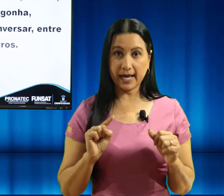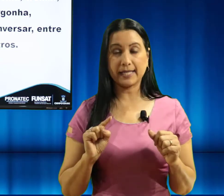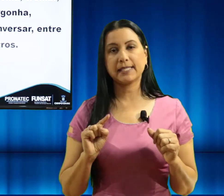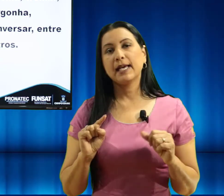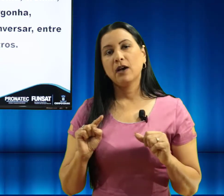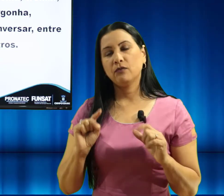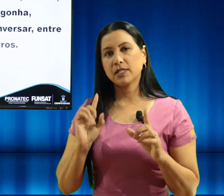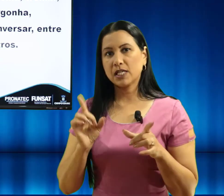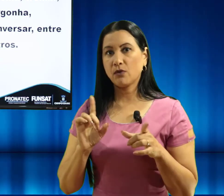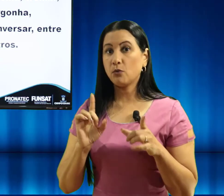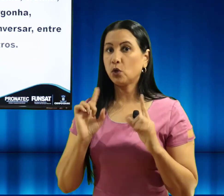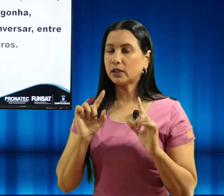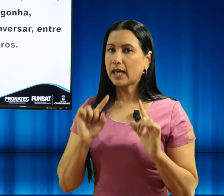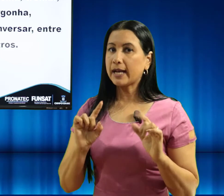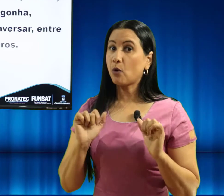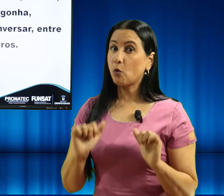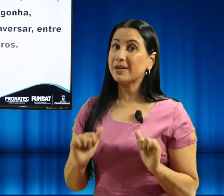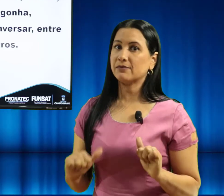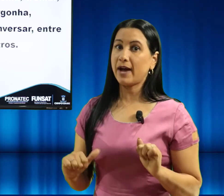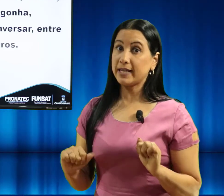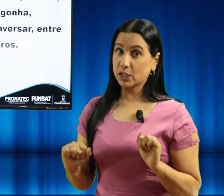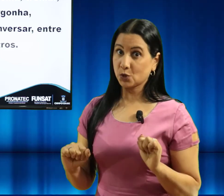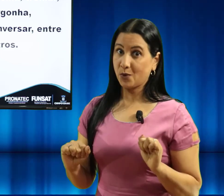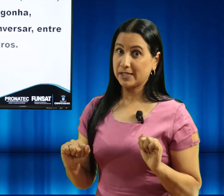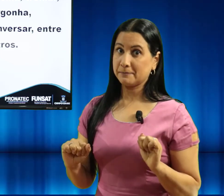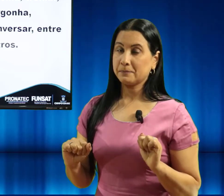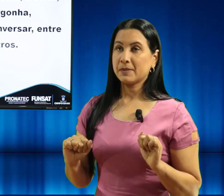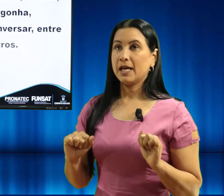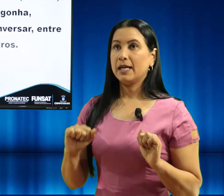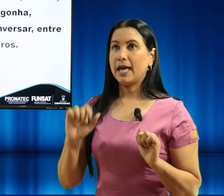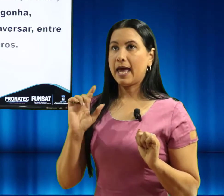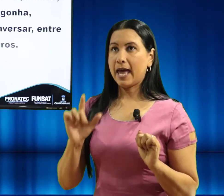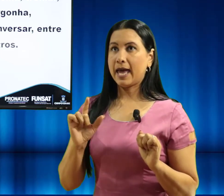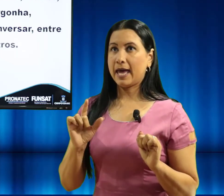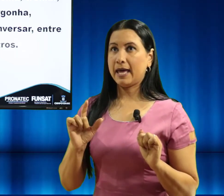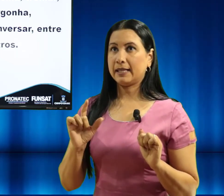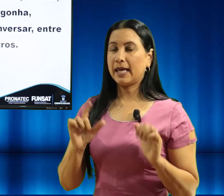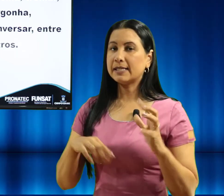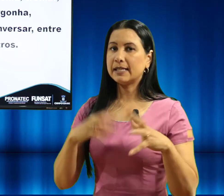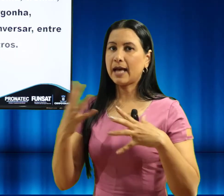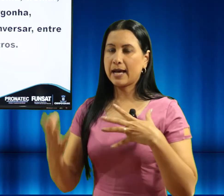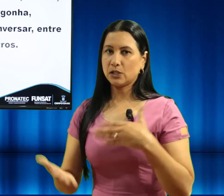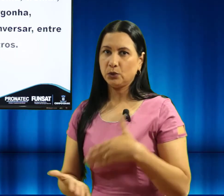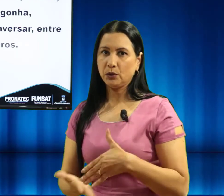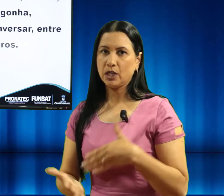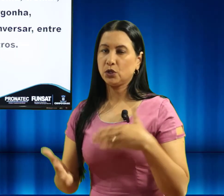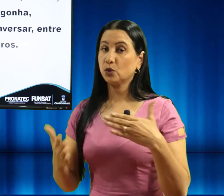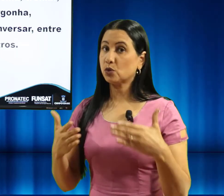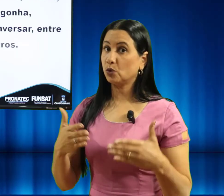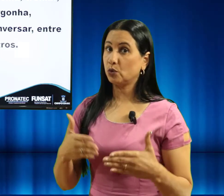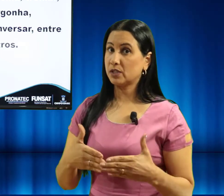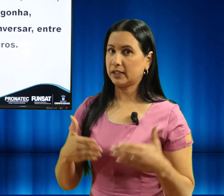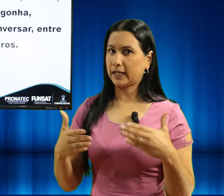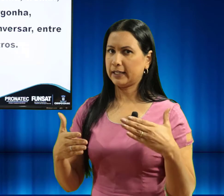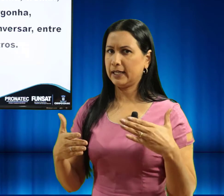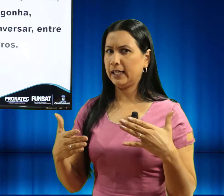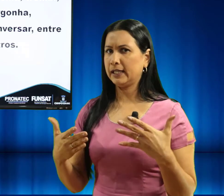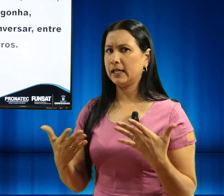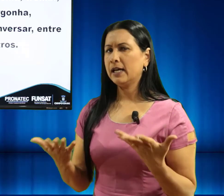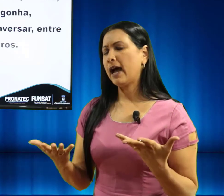vocês, vocês vão notar algumas variações. Tem sinais do Rio Grande do Sul, de Santa Catarina. Aí